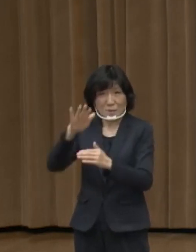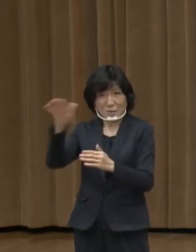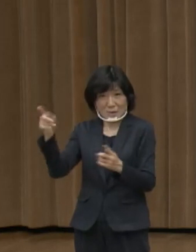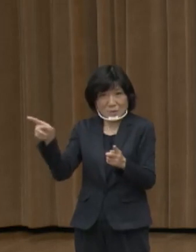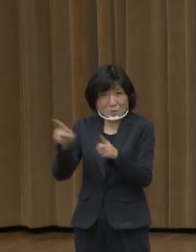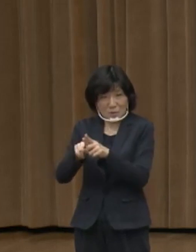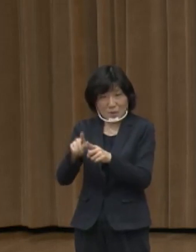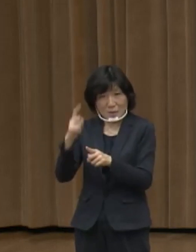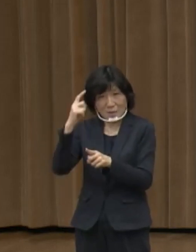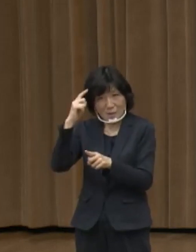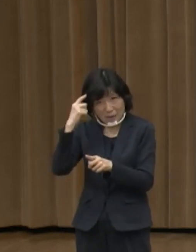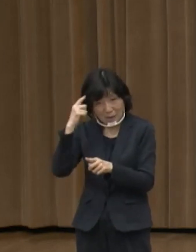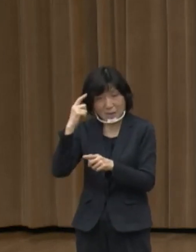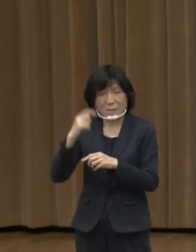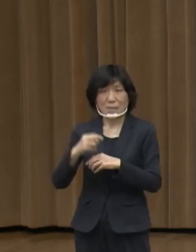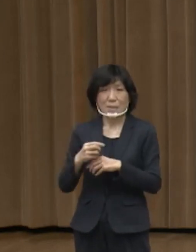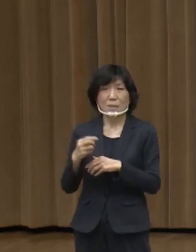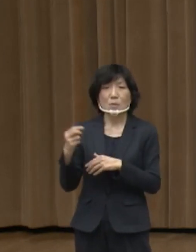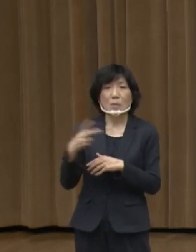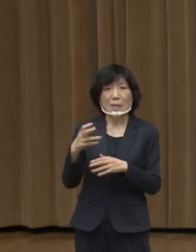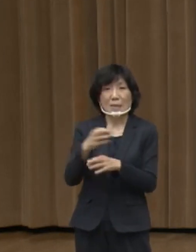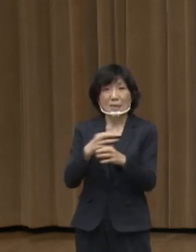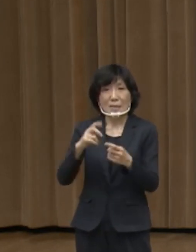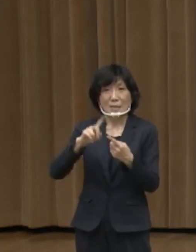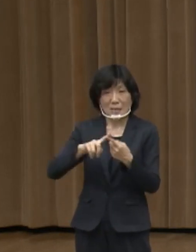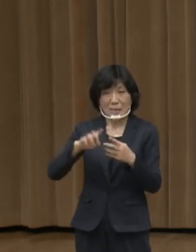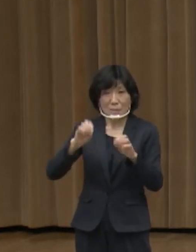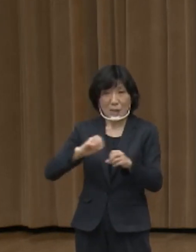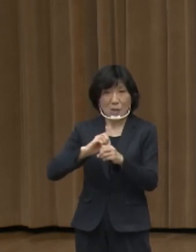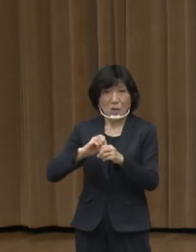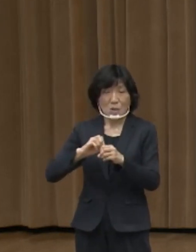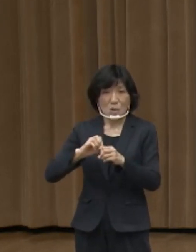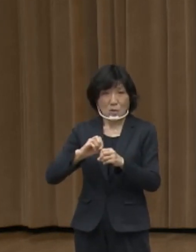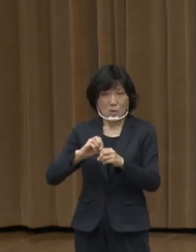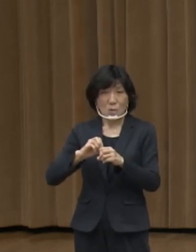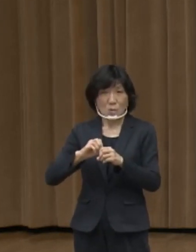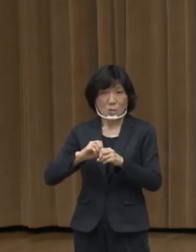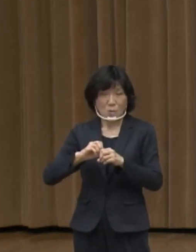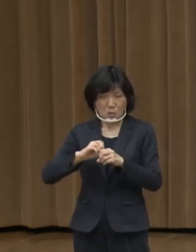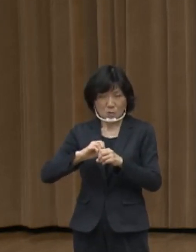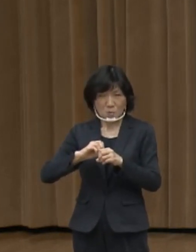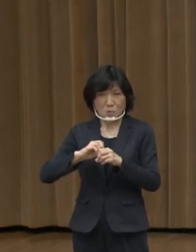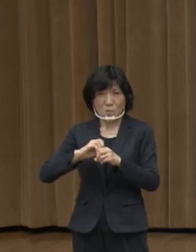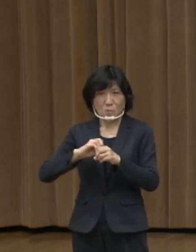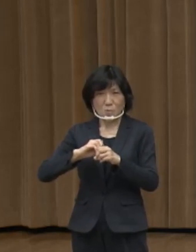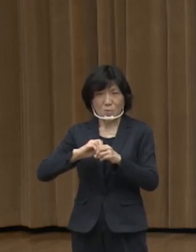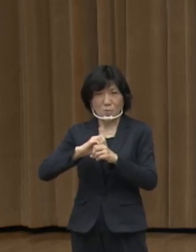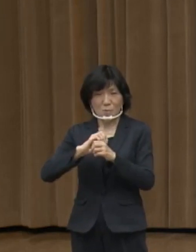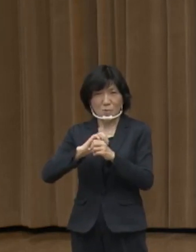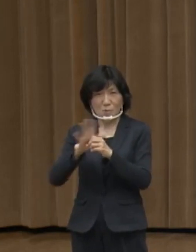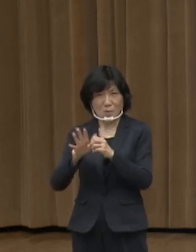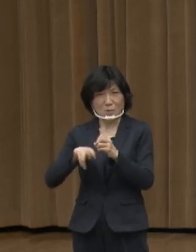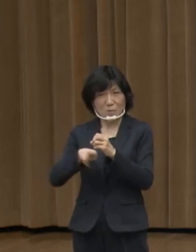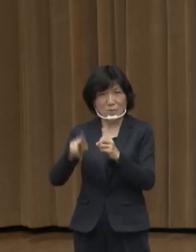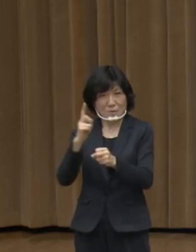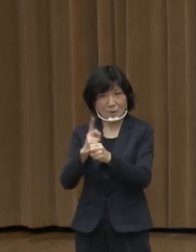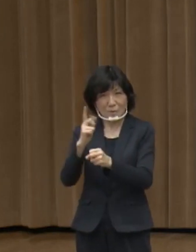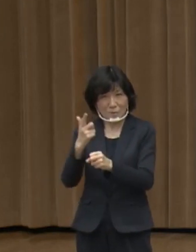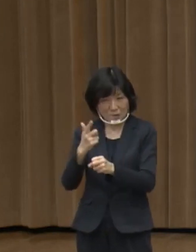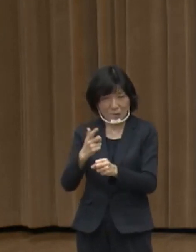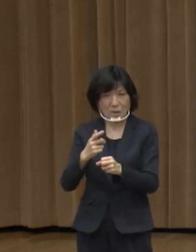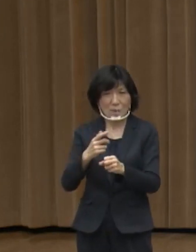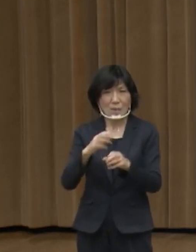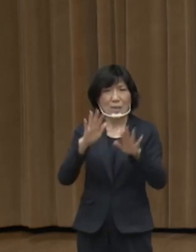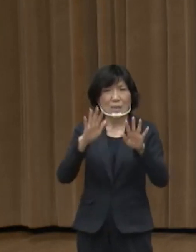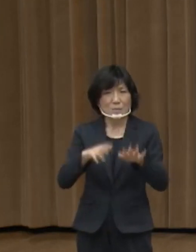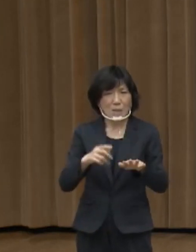ら、また今経済的にもコロナウイルス感染症の影響のみならず、それらが複合的に、例えばウク